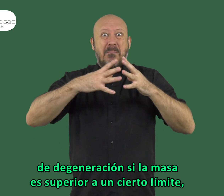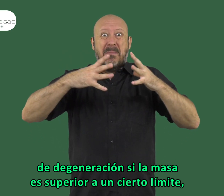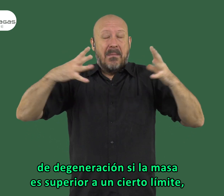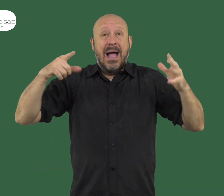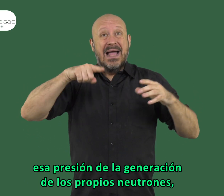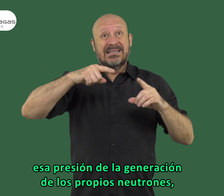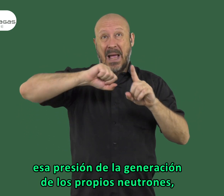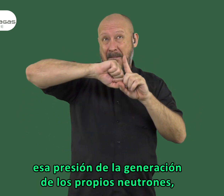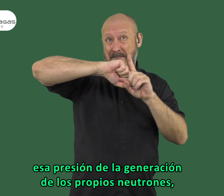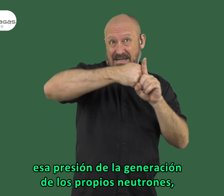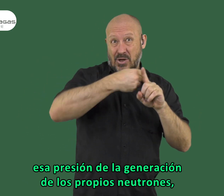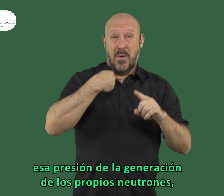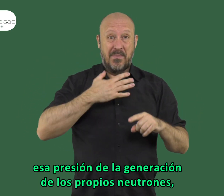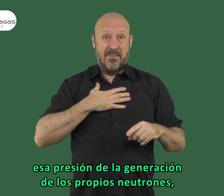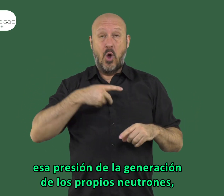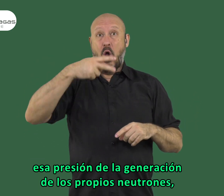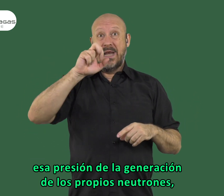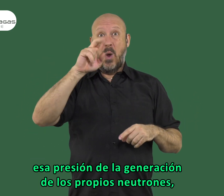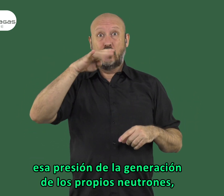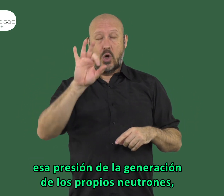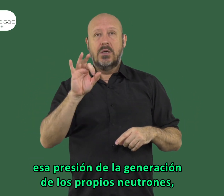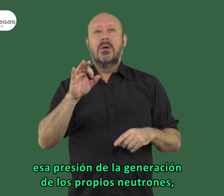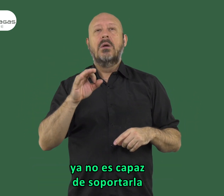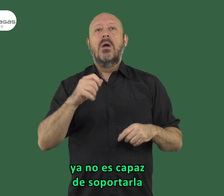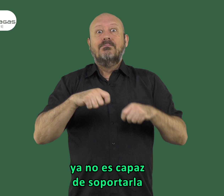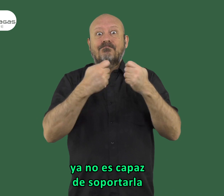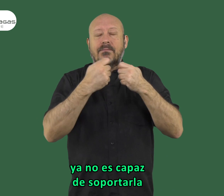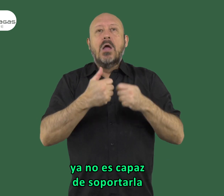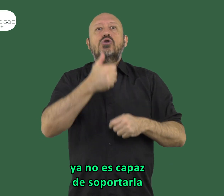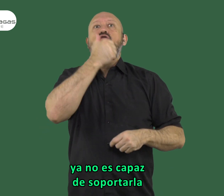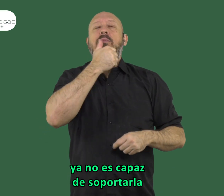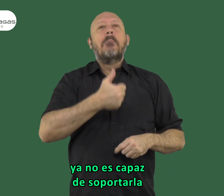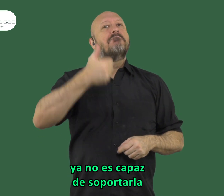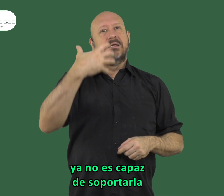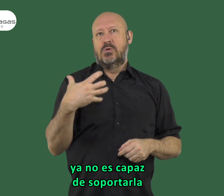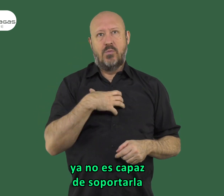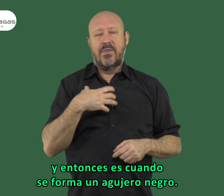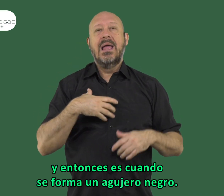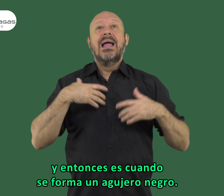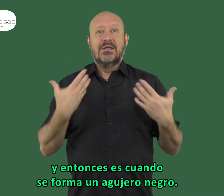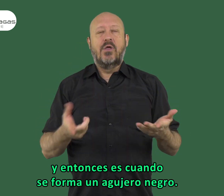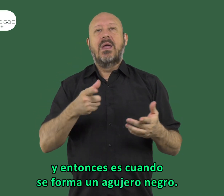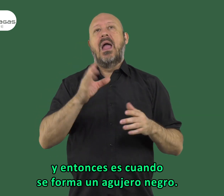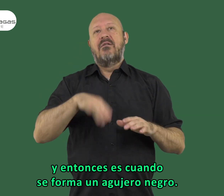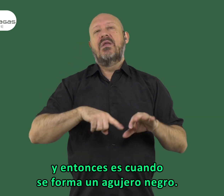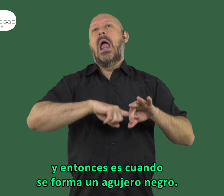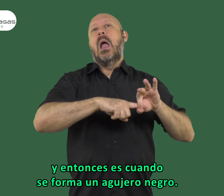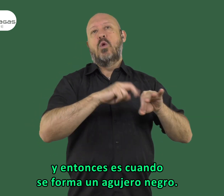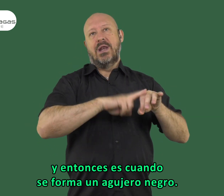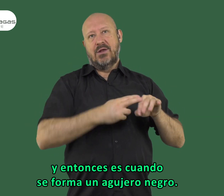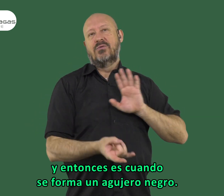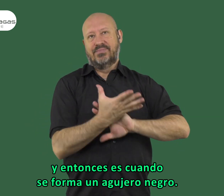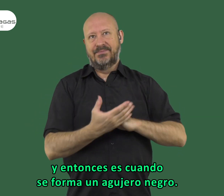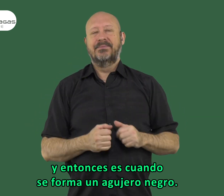cierto límite, esa presión de degeneración de los propios neutrones ya no es capaz de soportarla. Y entonces es cuando se forma